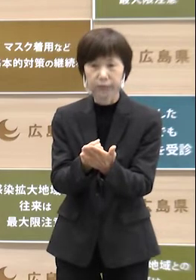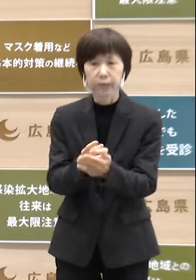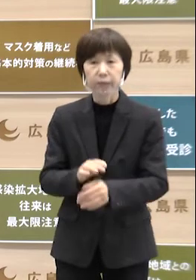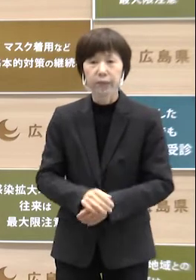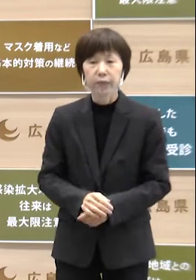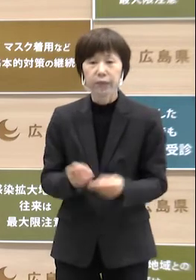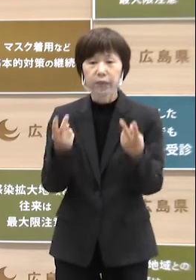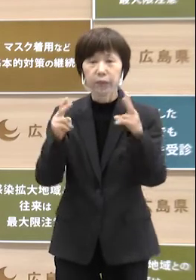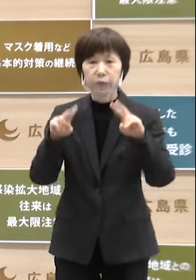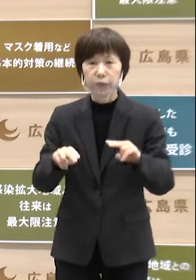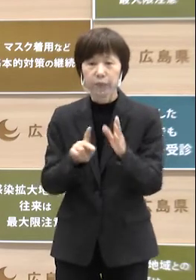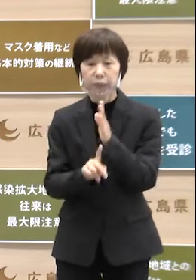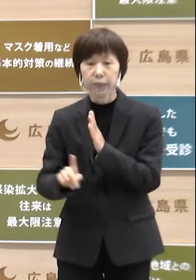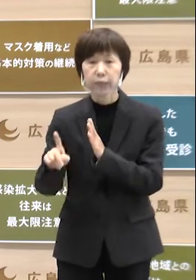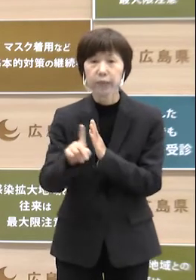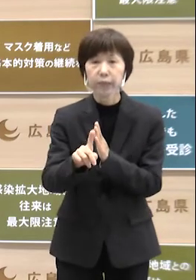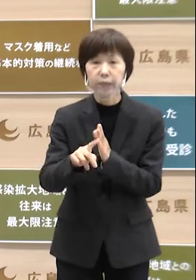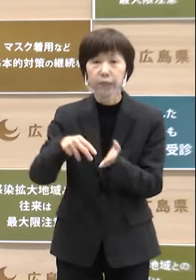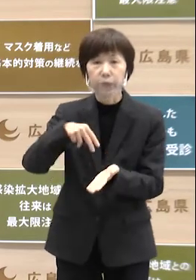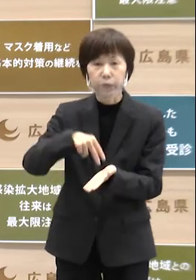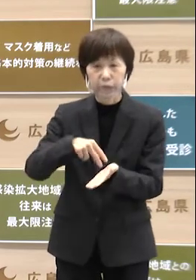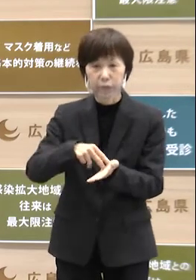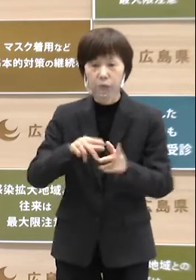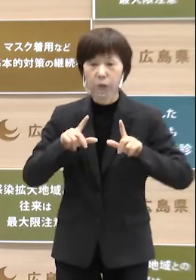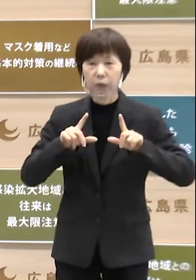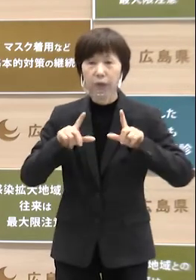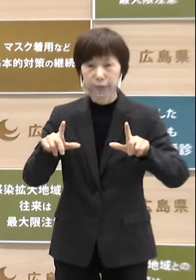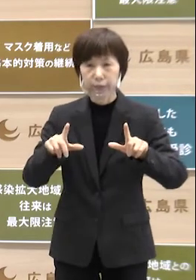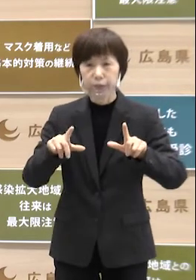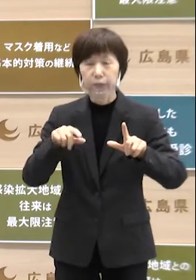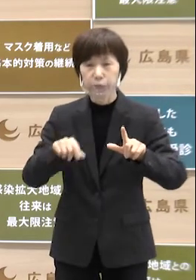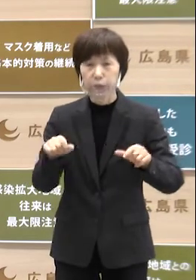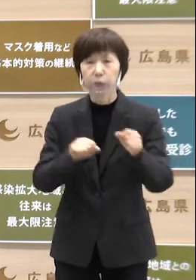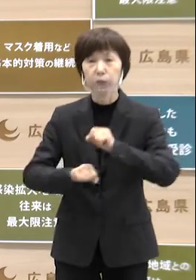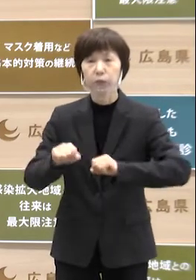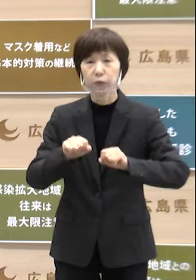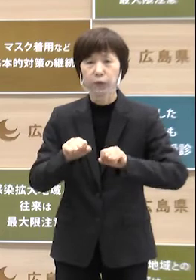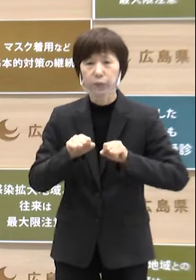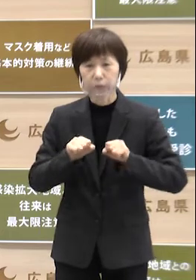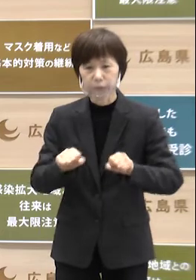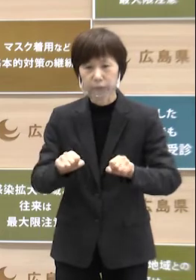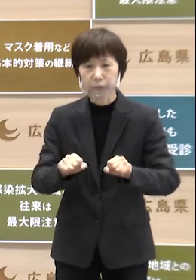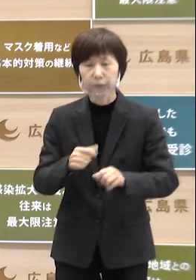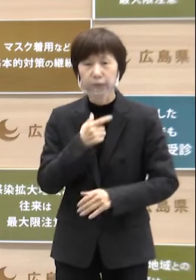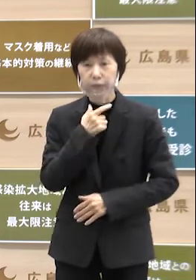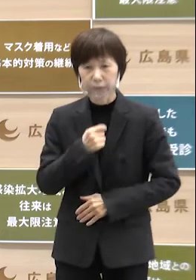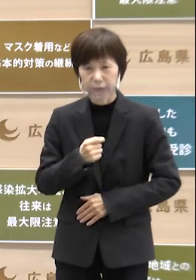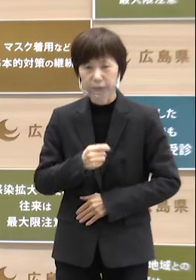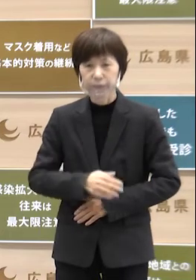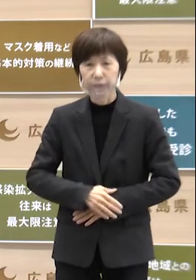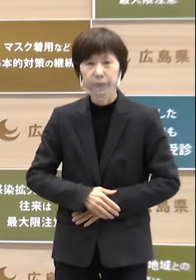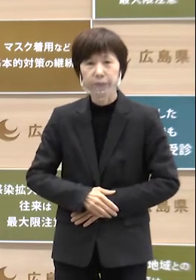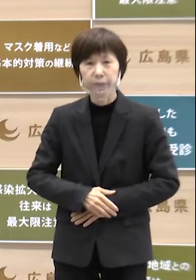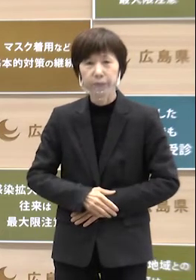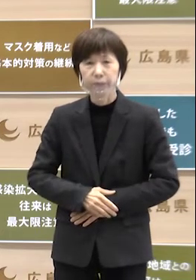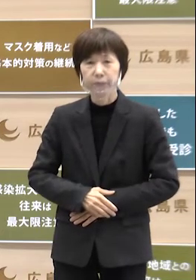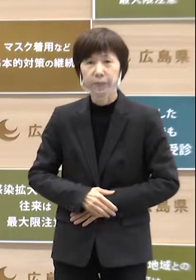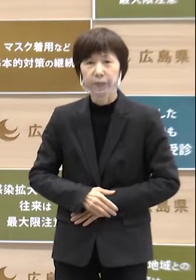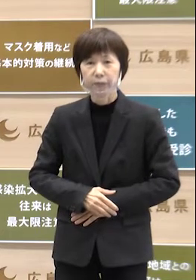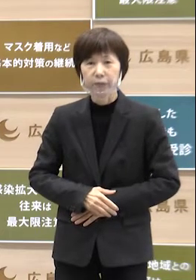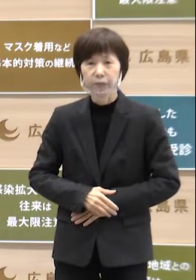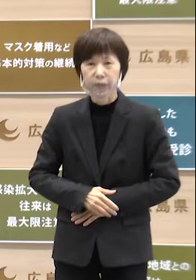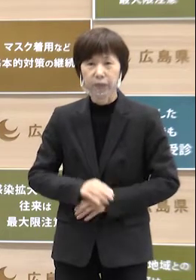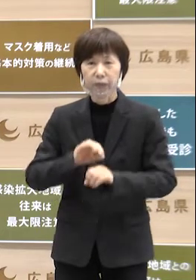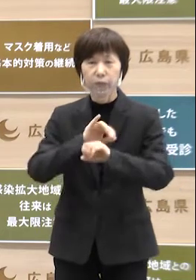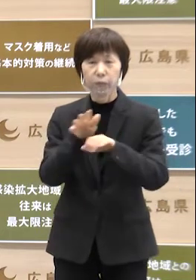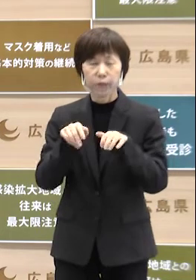ティブの発信を含めてですね、取り組んでいきたいと考えています。一方でコロナの